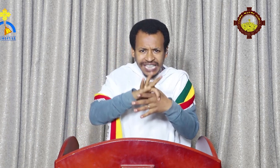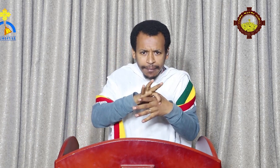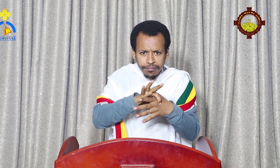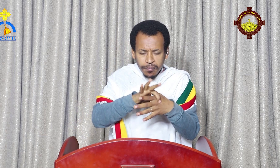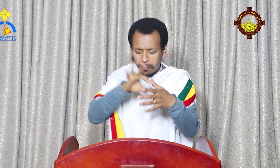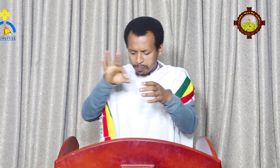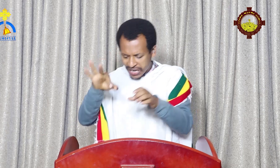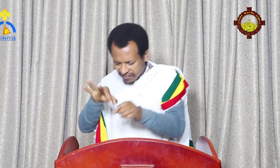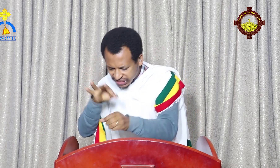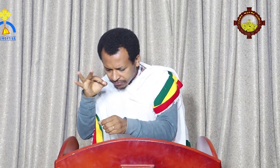በስጋም በነፍስም